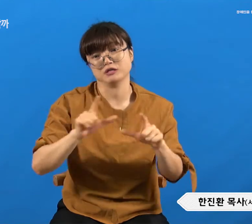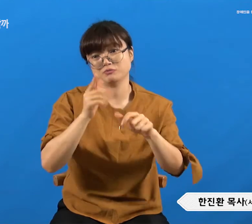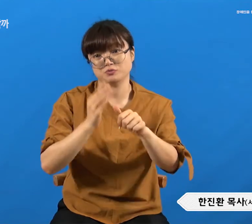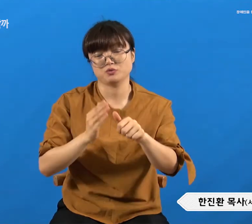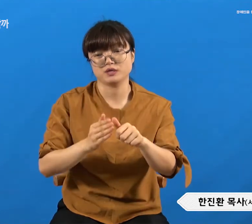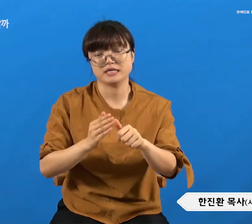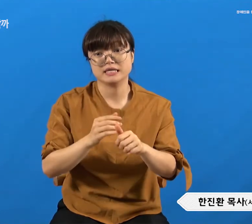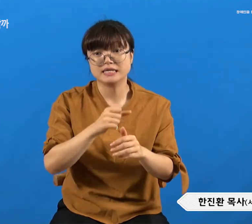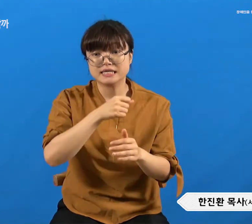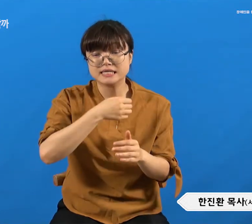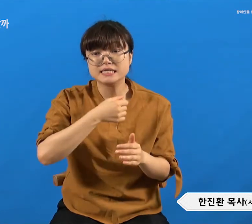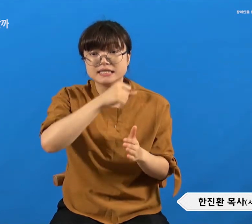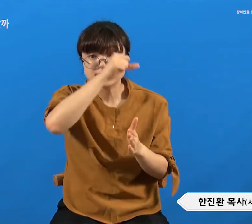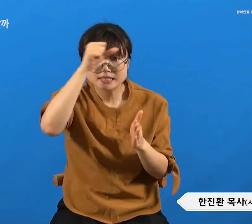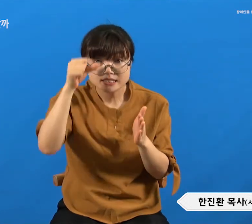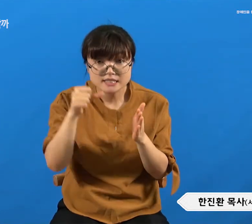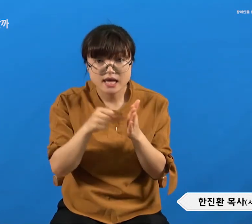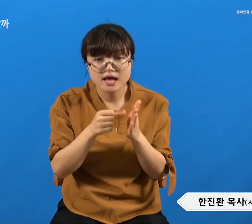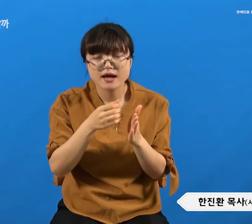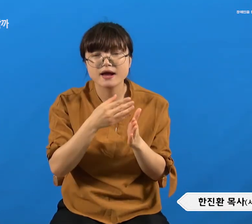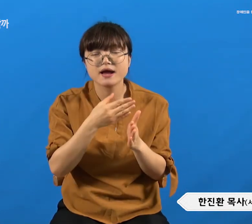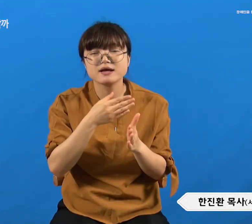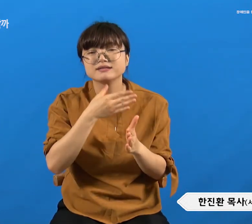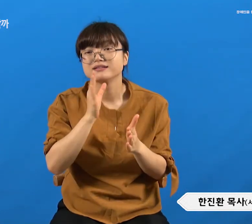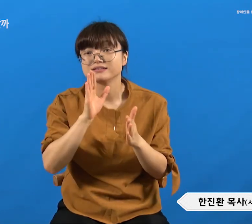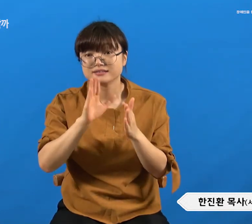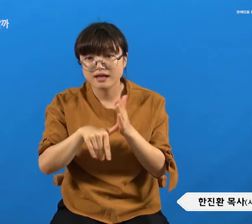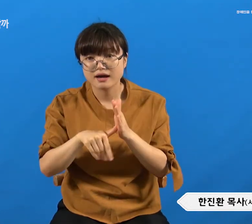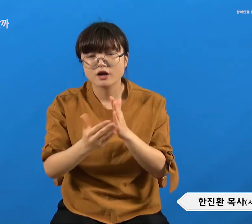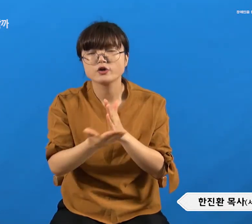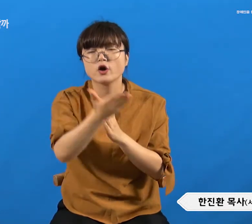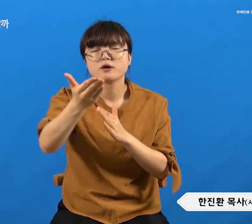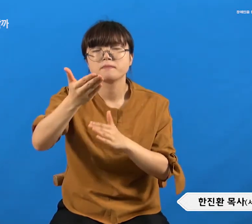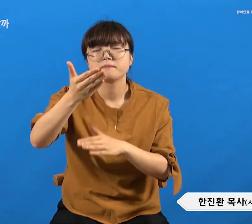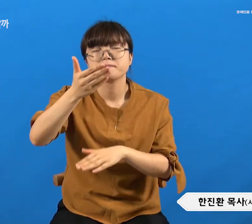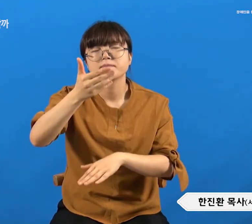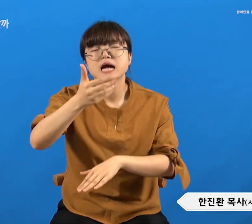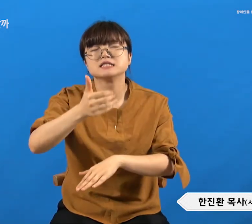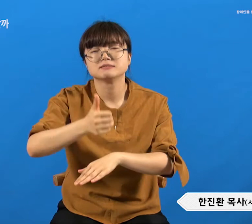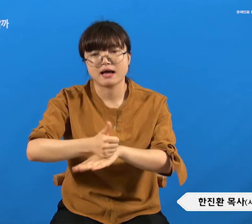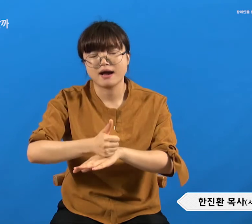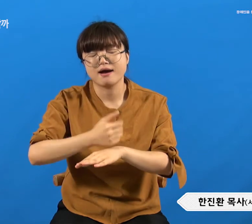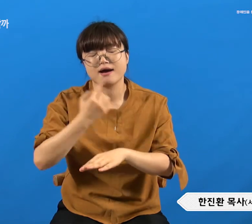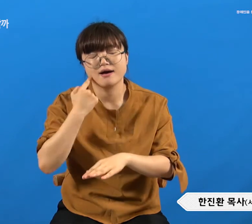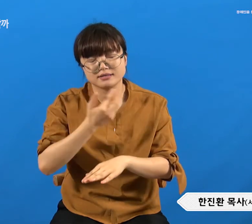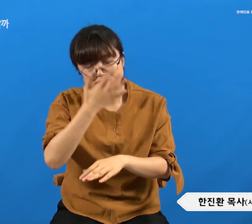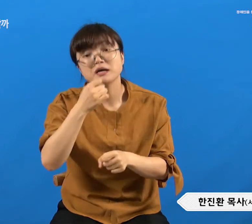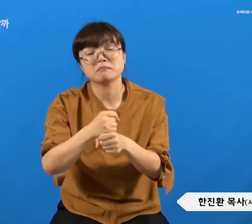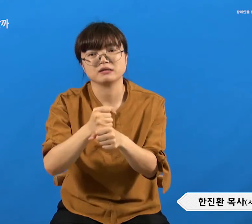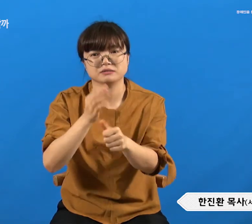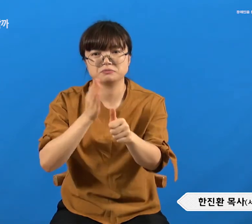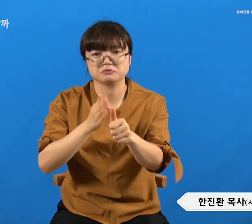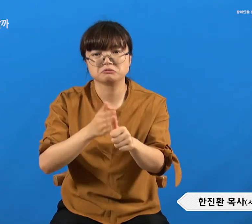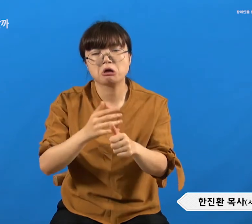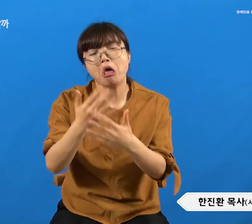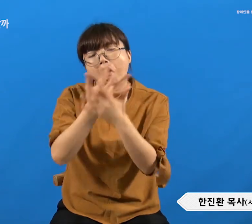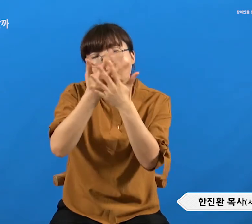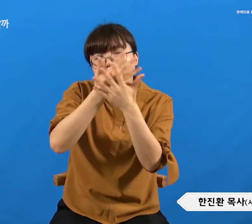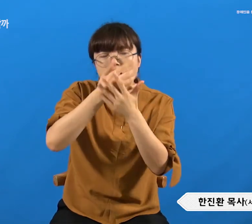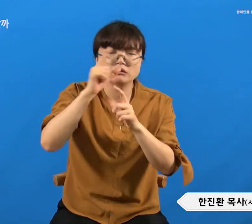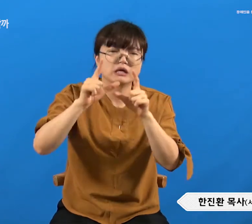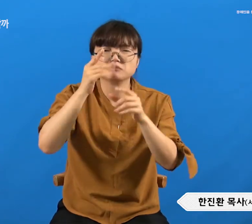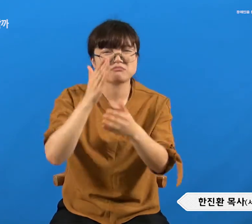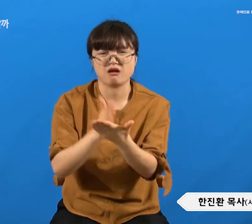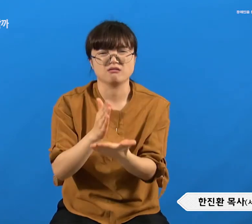인생 후반부가 여러분의 마지막 경기가 되도록 하십시오. 허지부지 막 그렇게